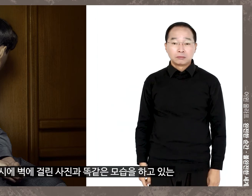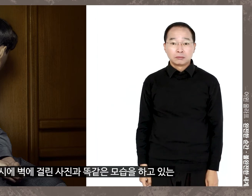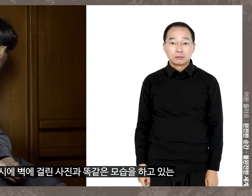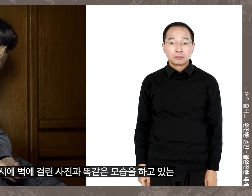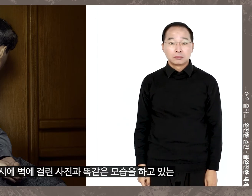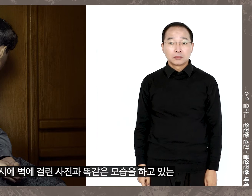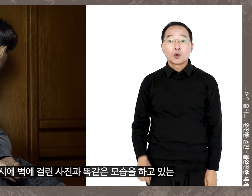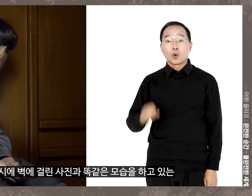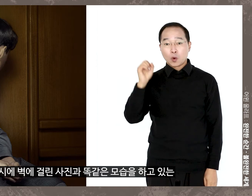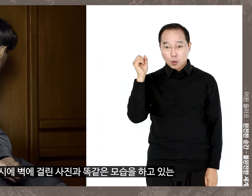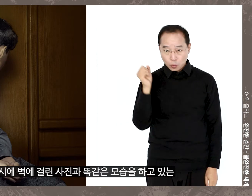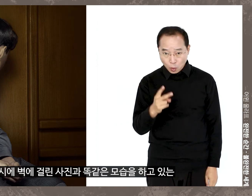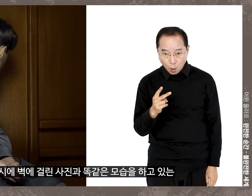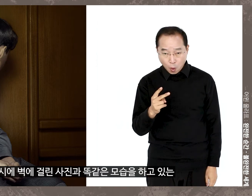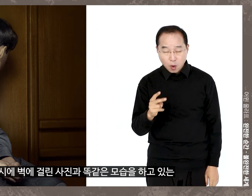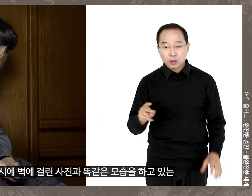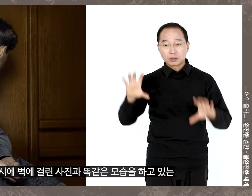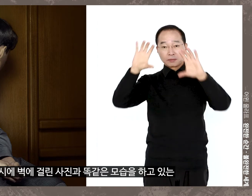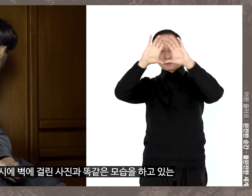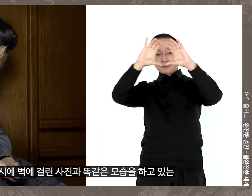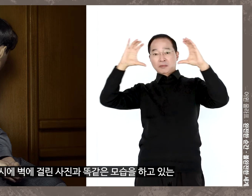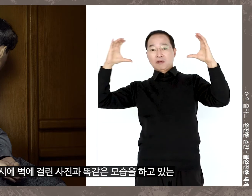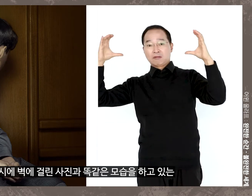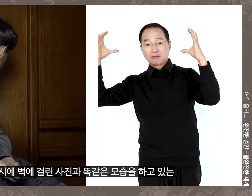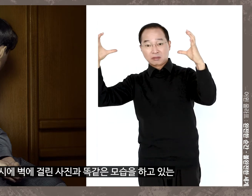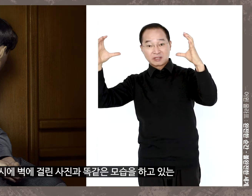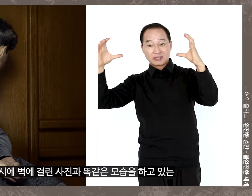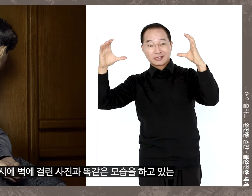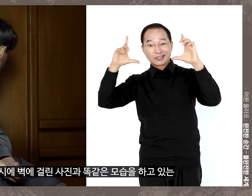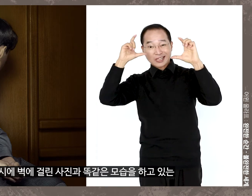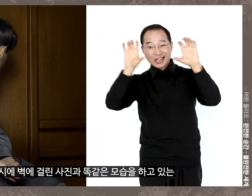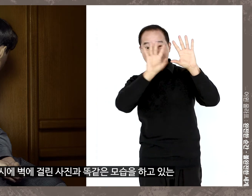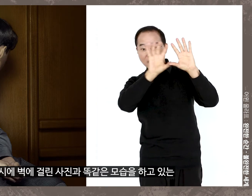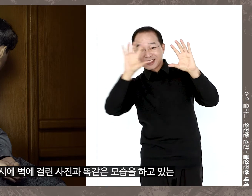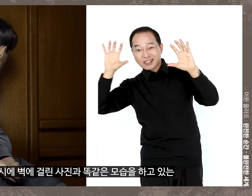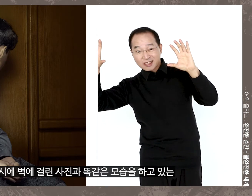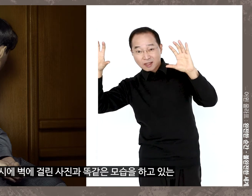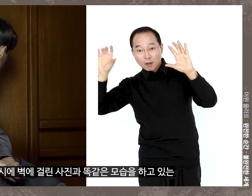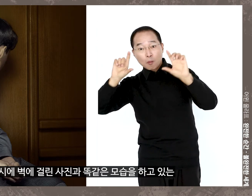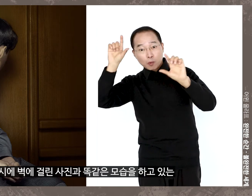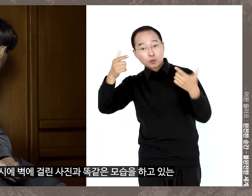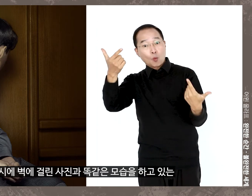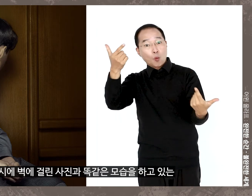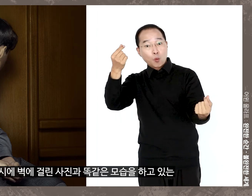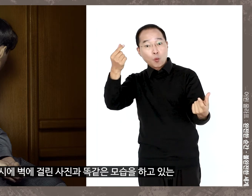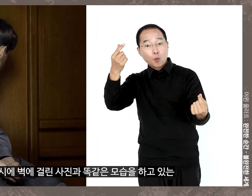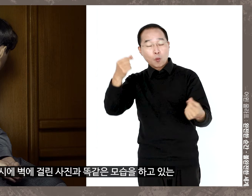하지만 동시에 벽에 걸린 사진과 똑같은 모습을 하고 있는